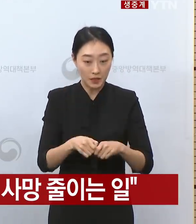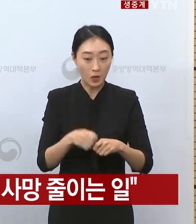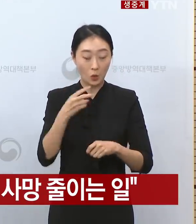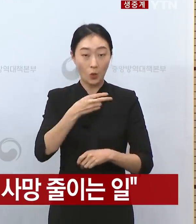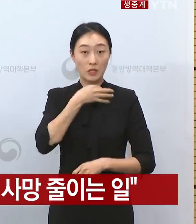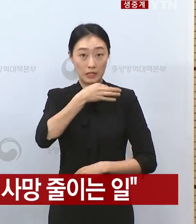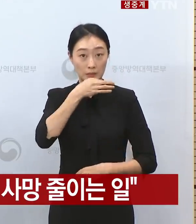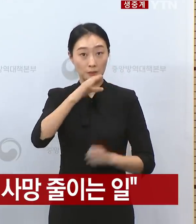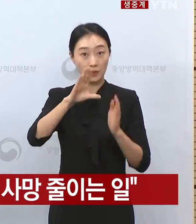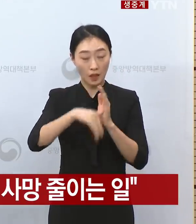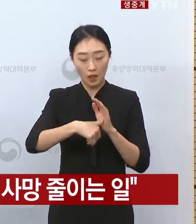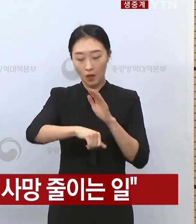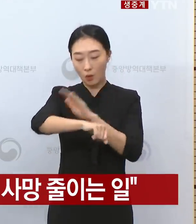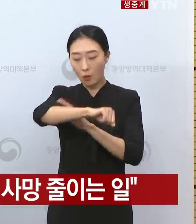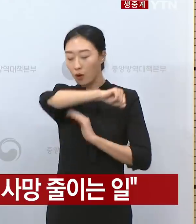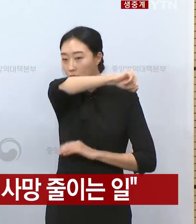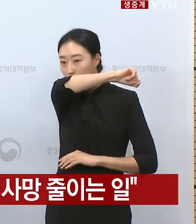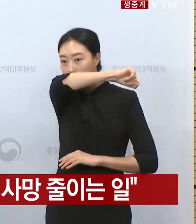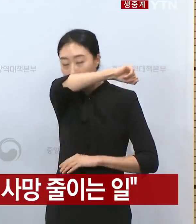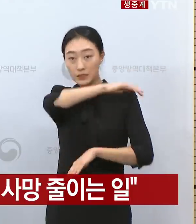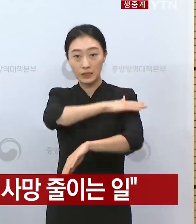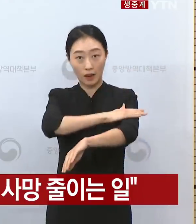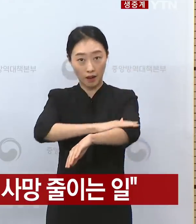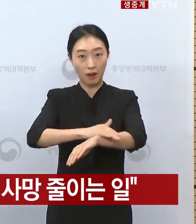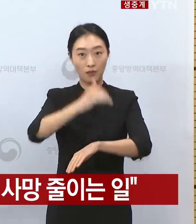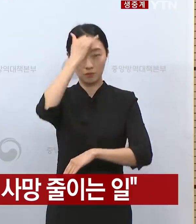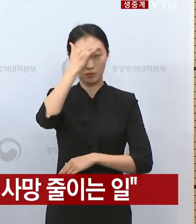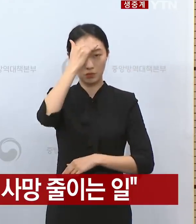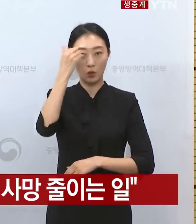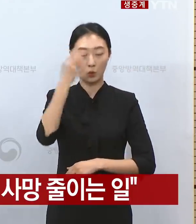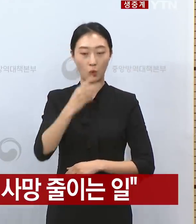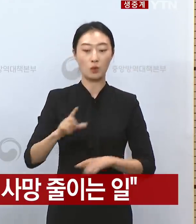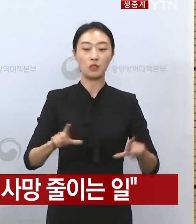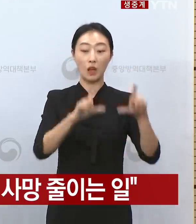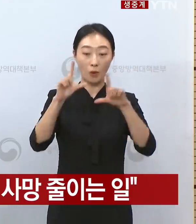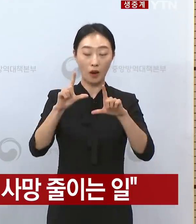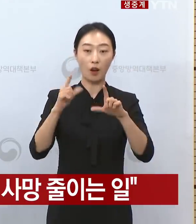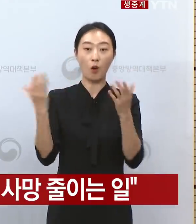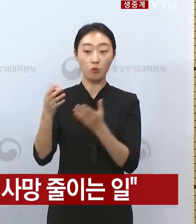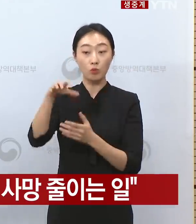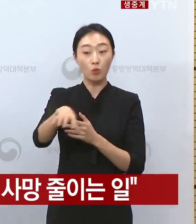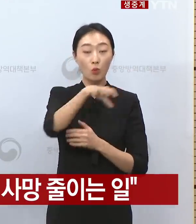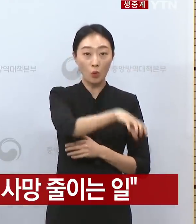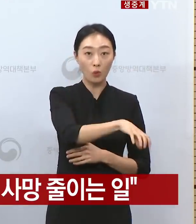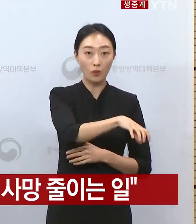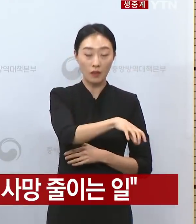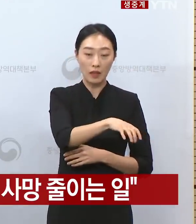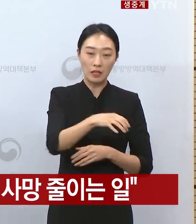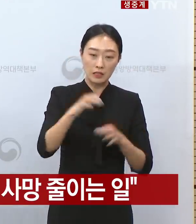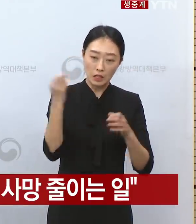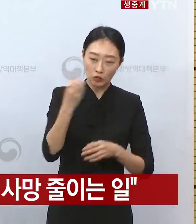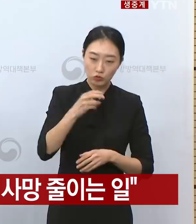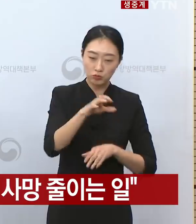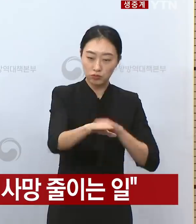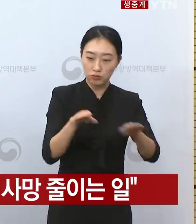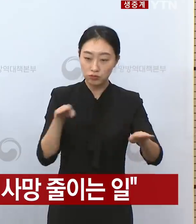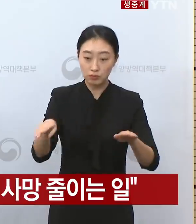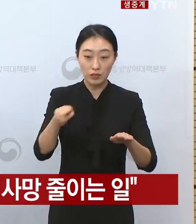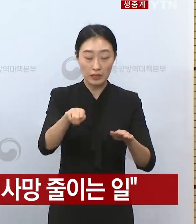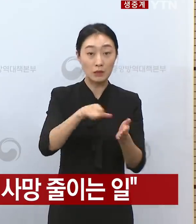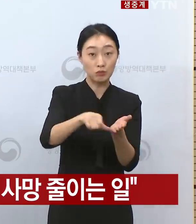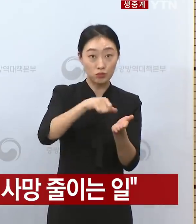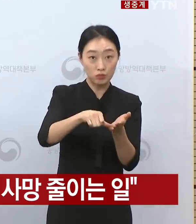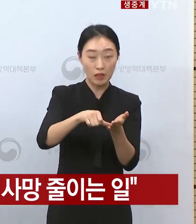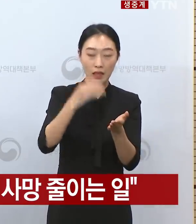때는 옷소매로 입과 코를 가리기, 또한 생활 및 업무 공간에서 자주 노출되는 가구 등의 표면을 깨끗이 닦기